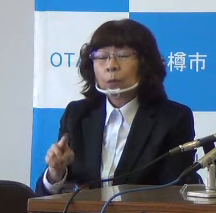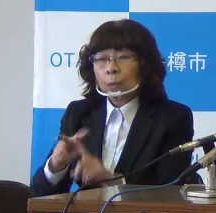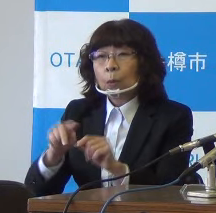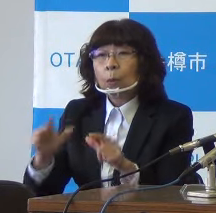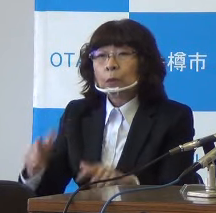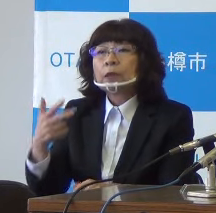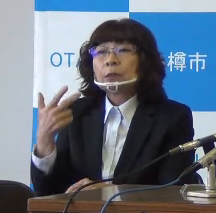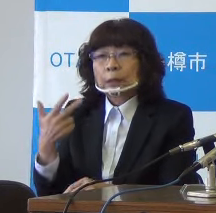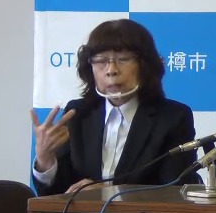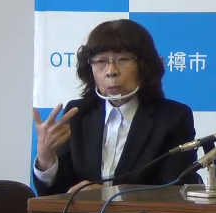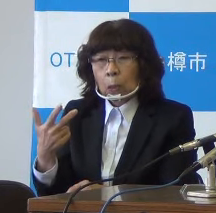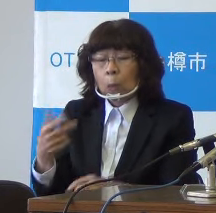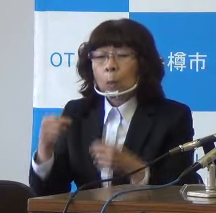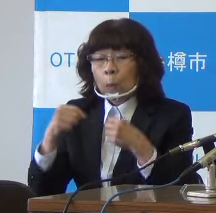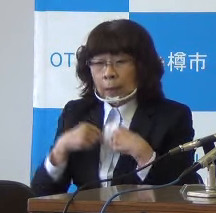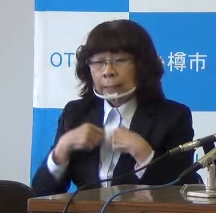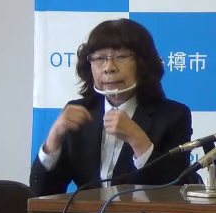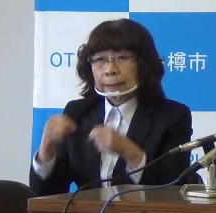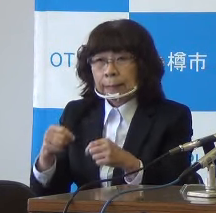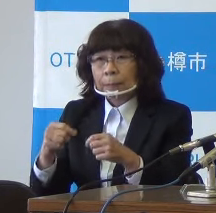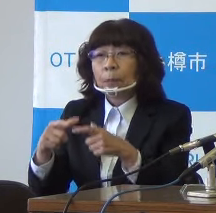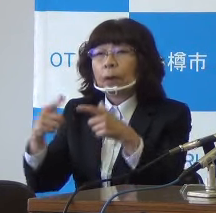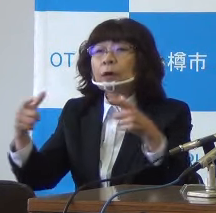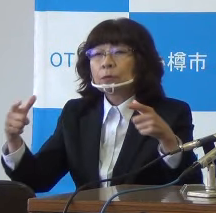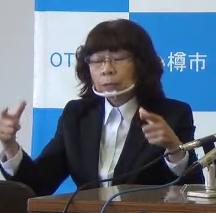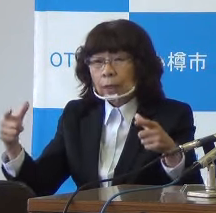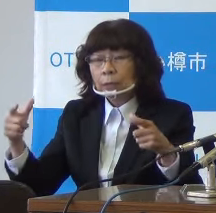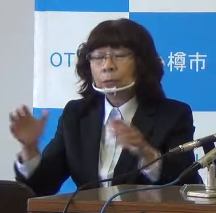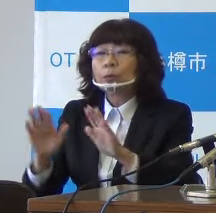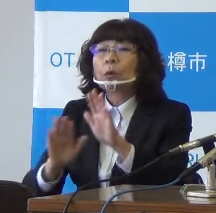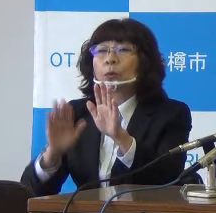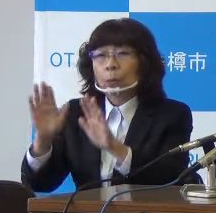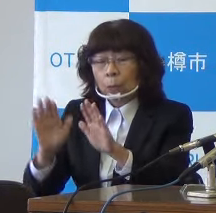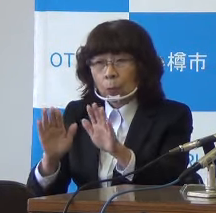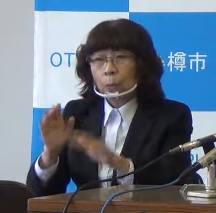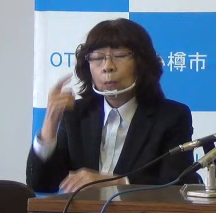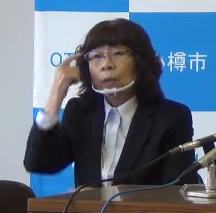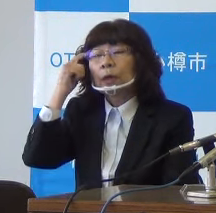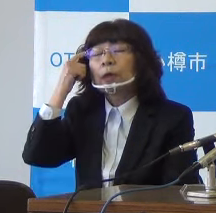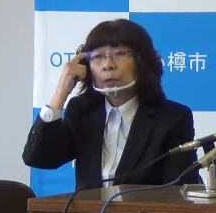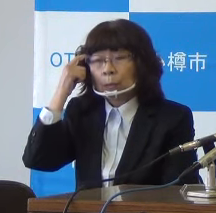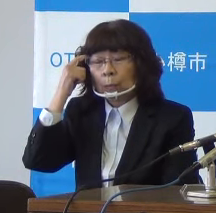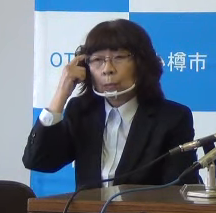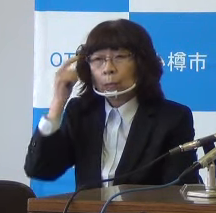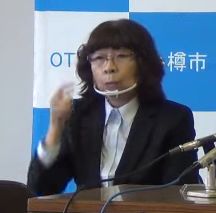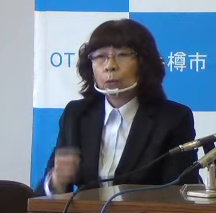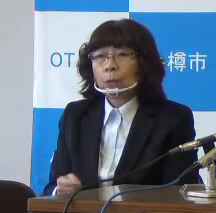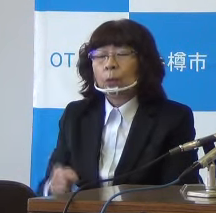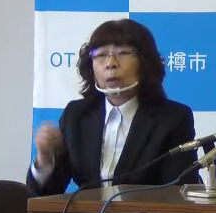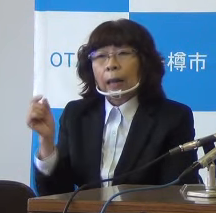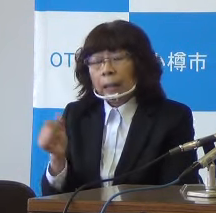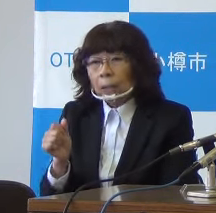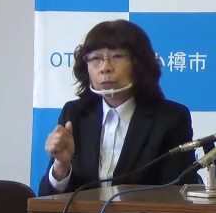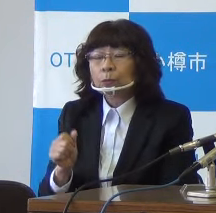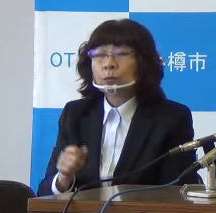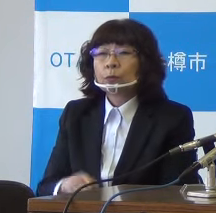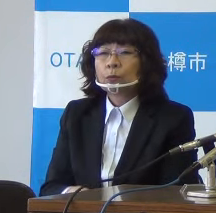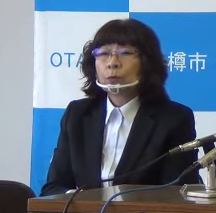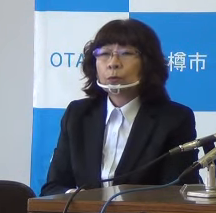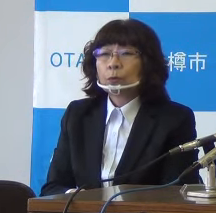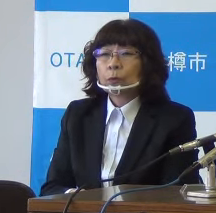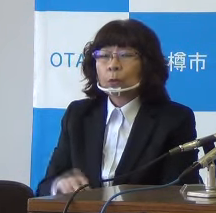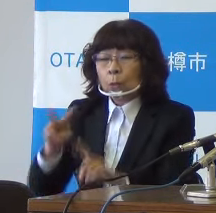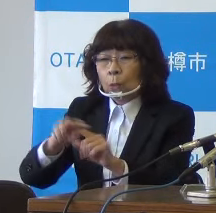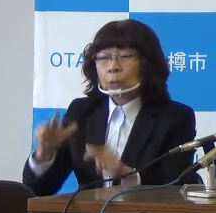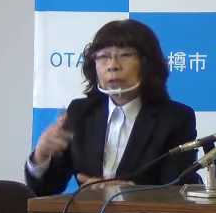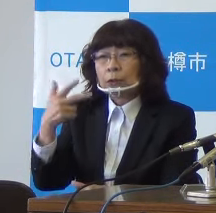の感染拡大傾向を踏まえますと一刻も早く市